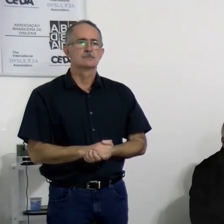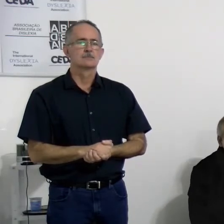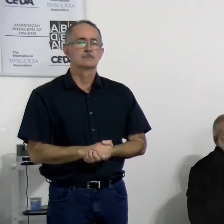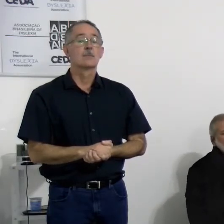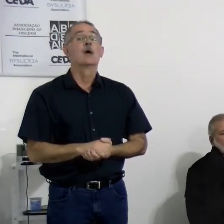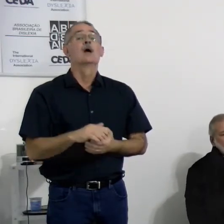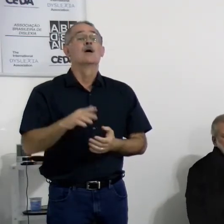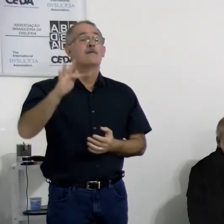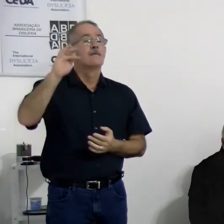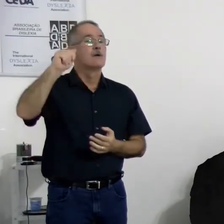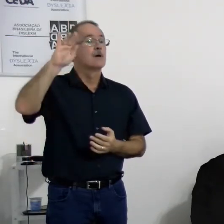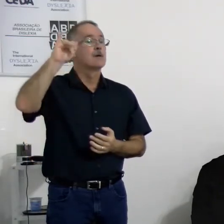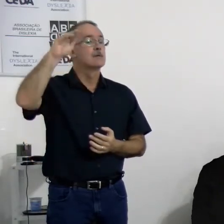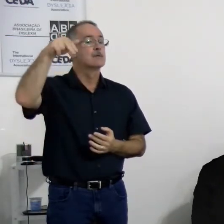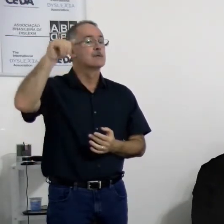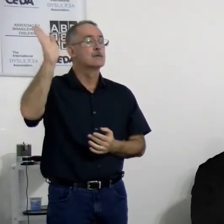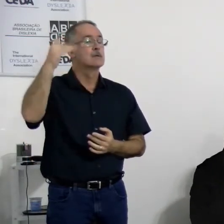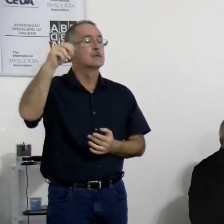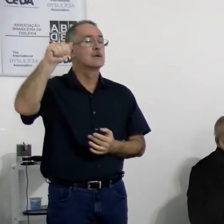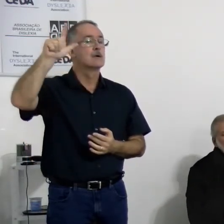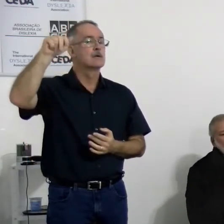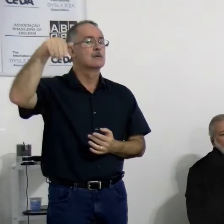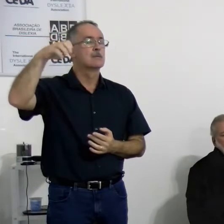Então, a Fabiana Almeida, pesquisadora de Curitiba,